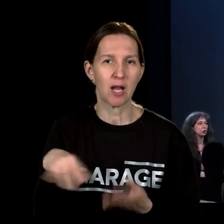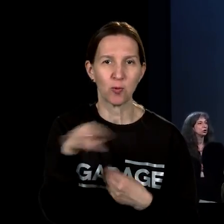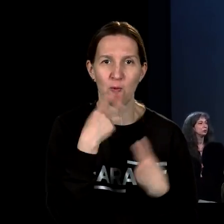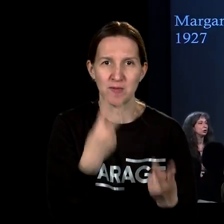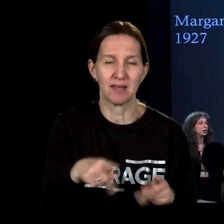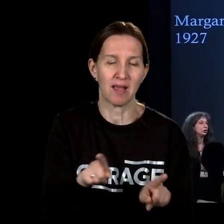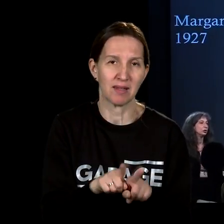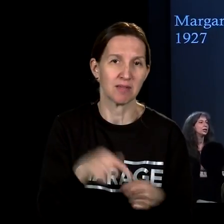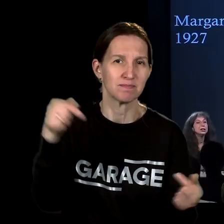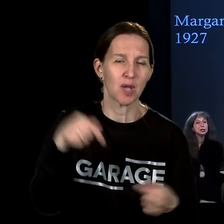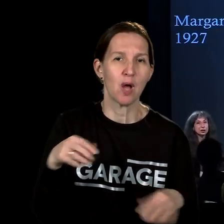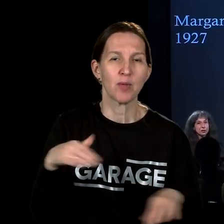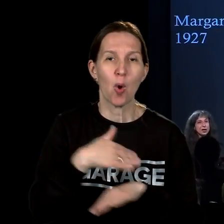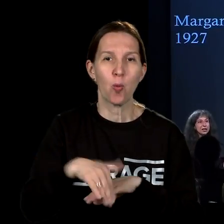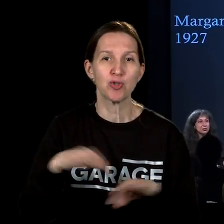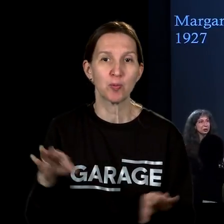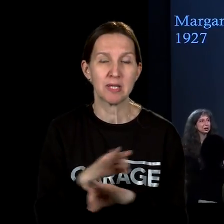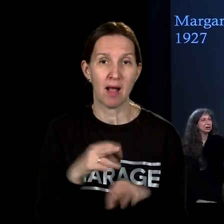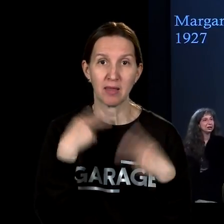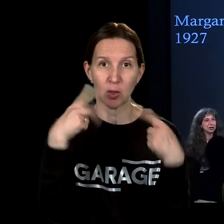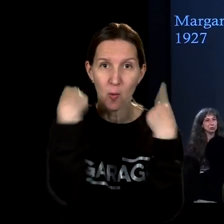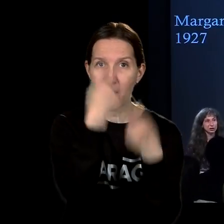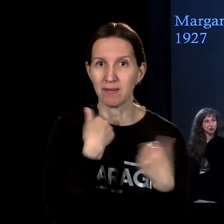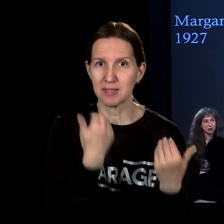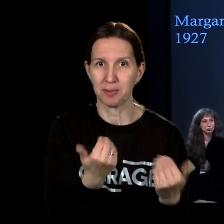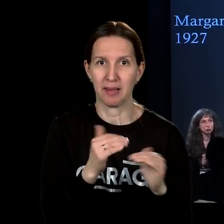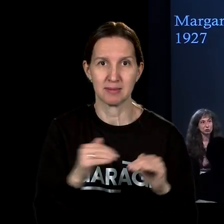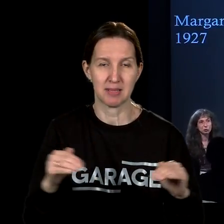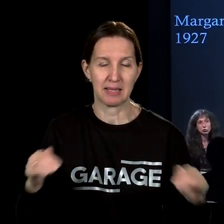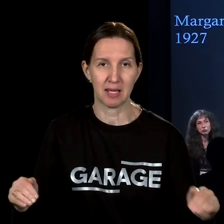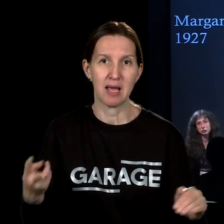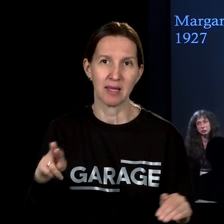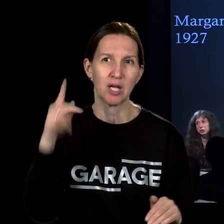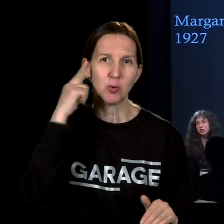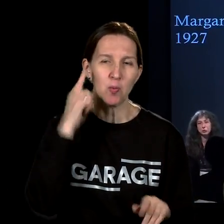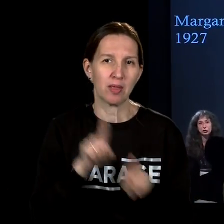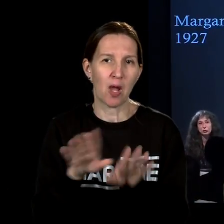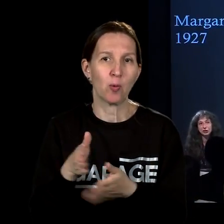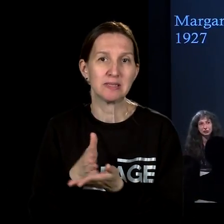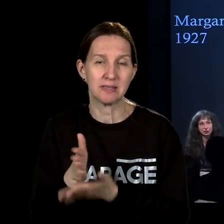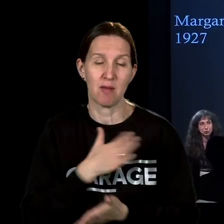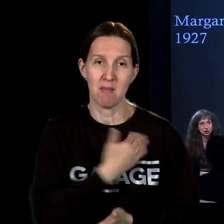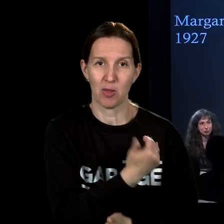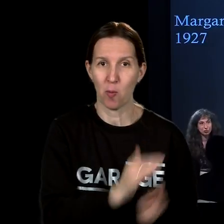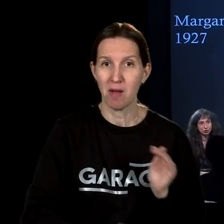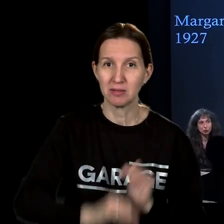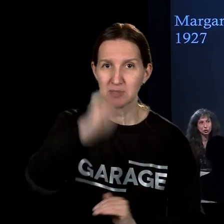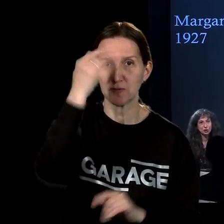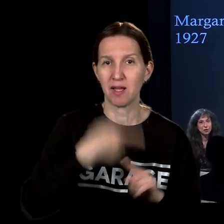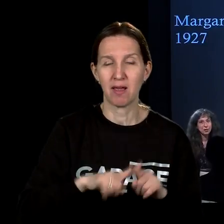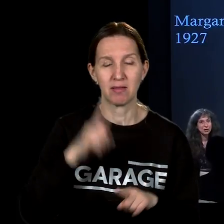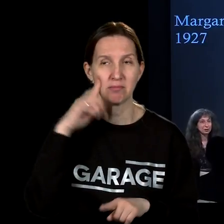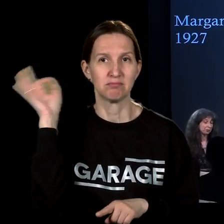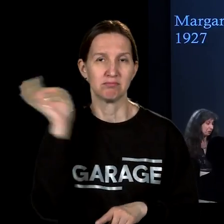вот уличные музыканты, но все они детки. И вот этот стиль как бы деток, я думаю, что вот, не знаю, в моем детстве это был самый